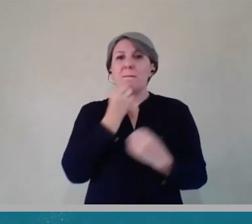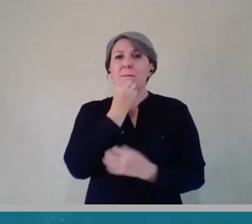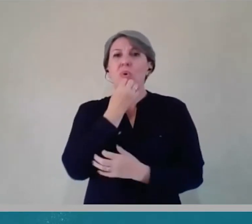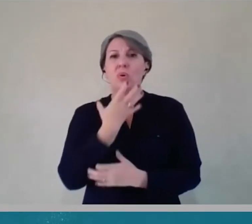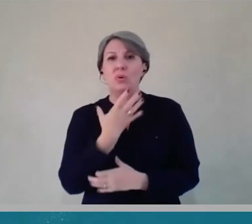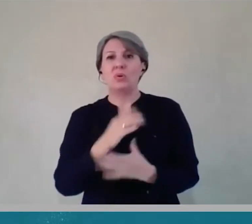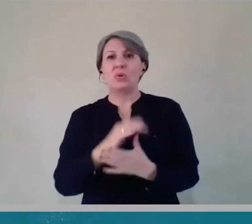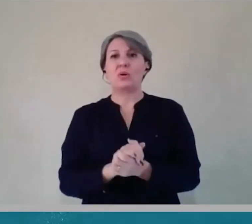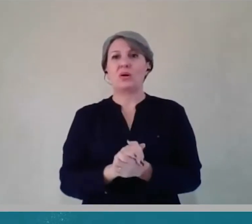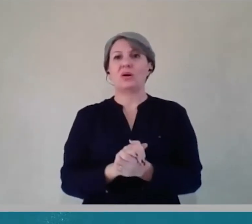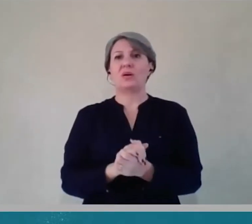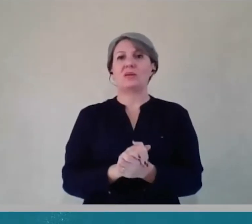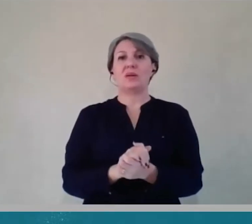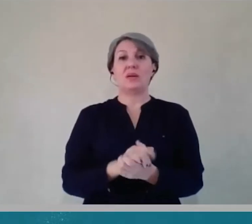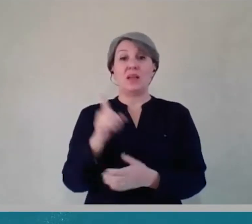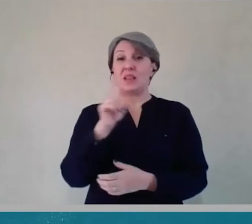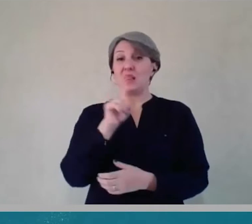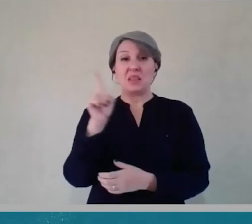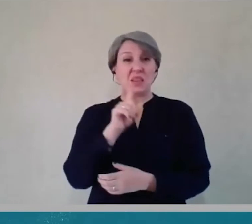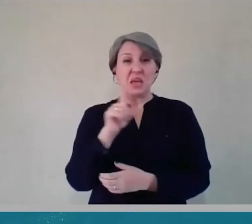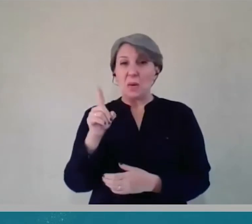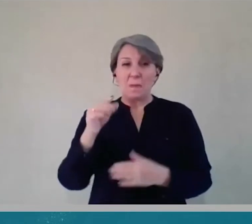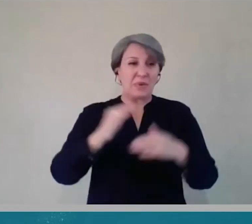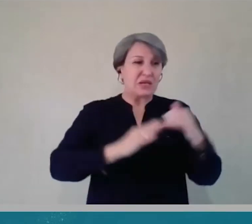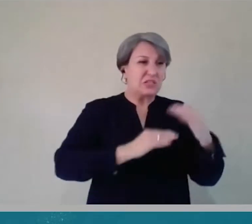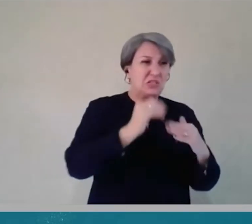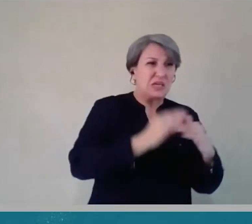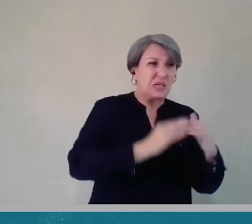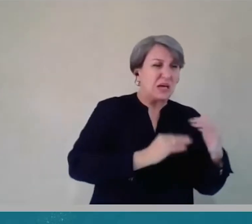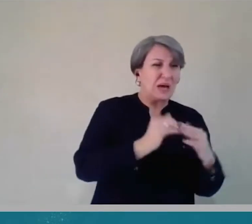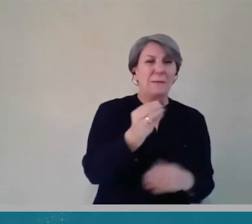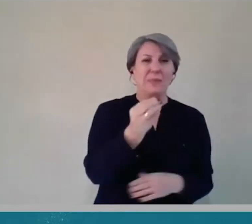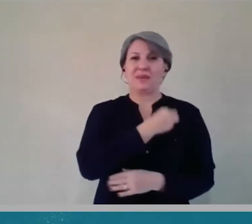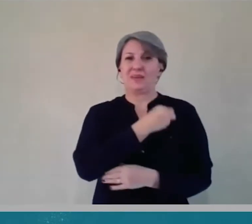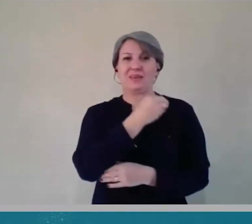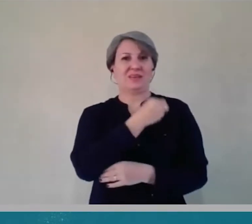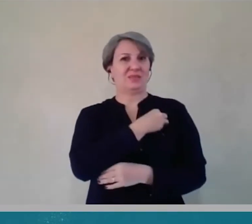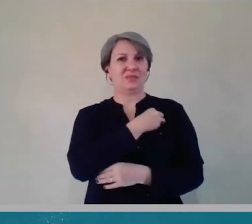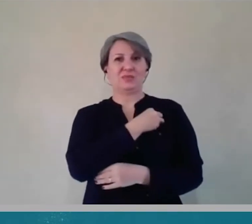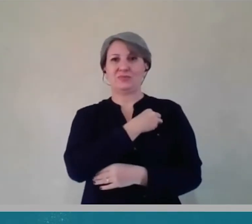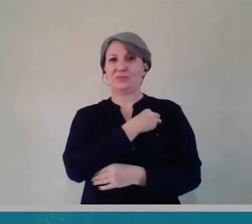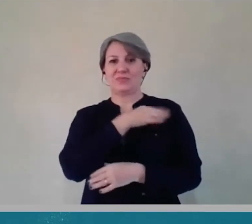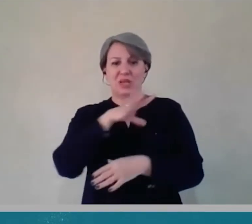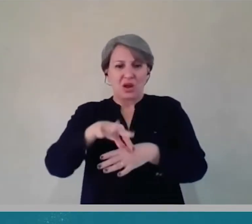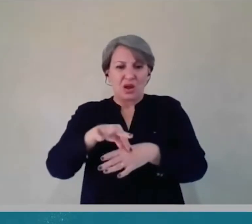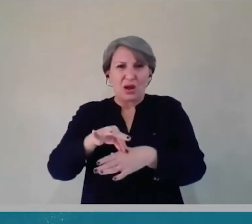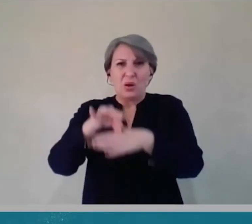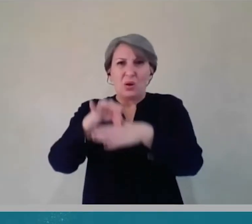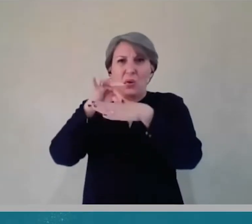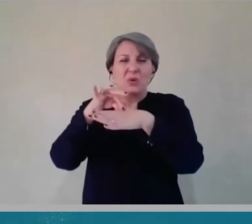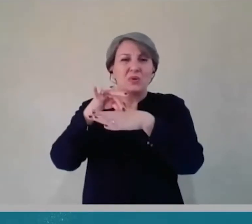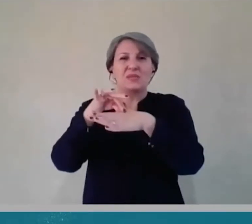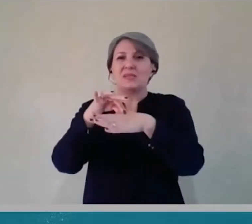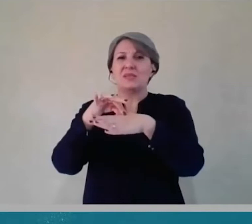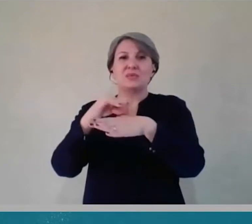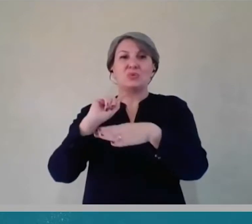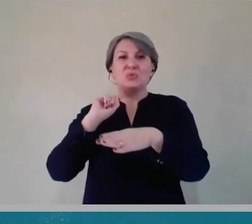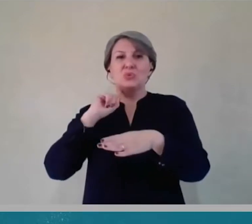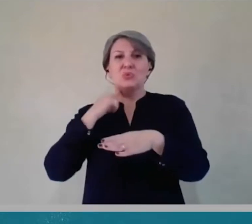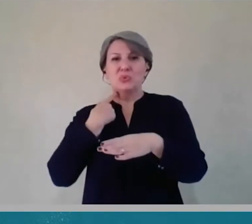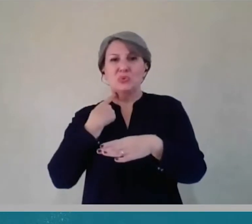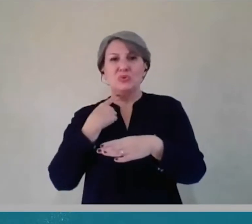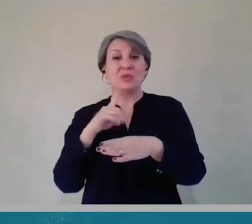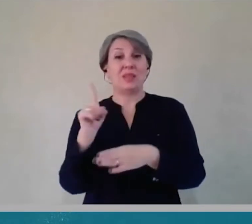para a carne no tocante às suas concupiscências. Quer dizer, mata a sua concupiscência de